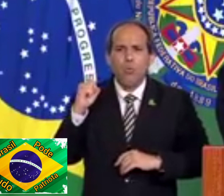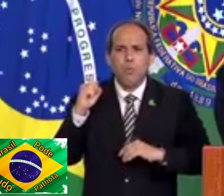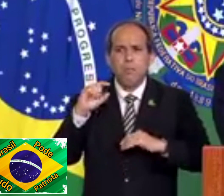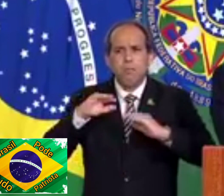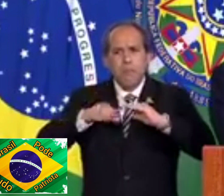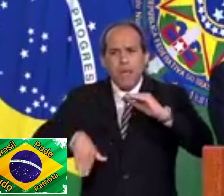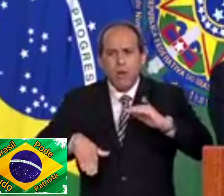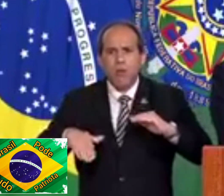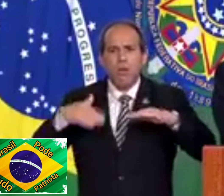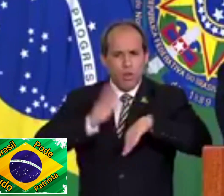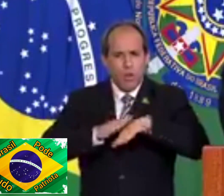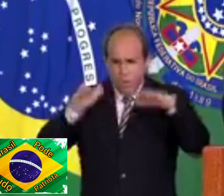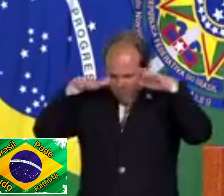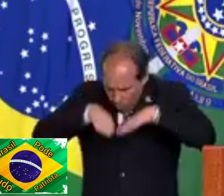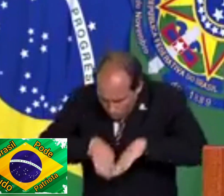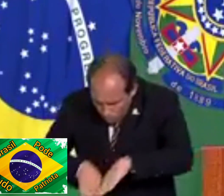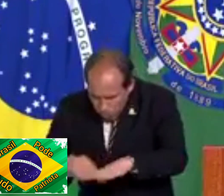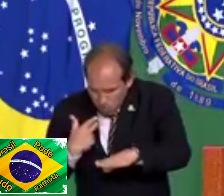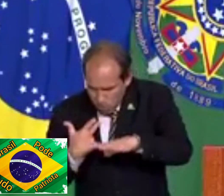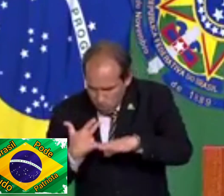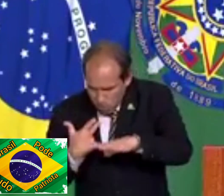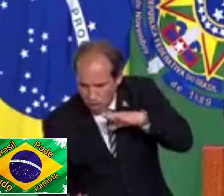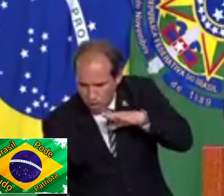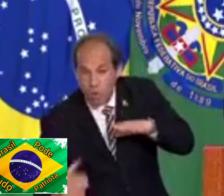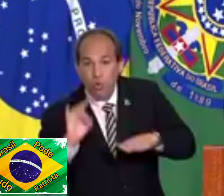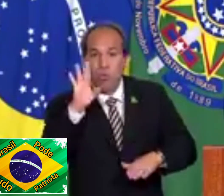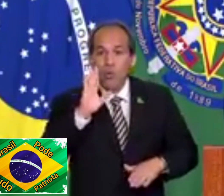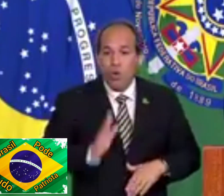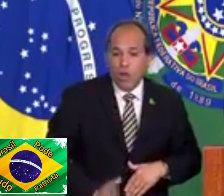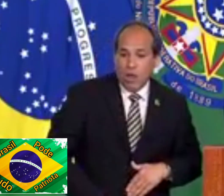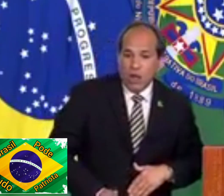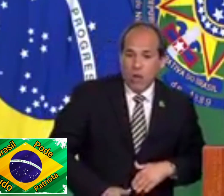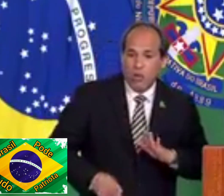saltei dentro d'água apenas com a calça de instrução.